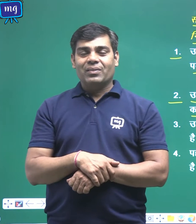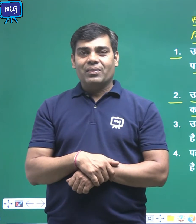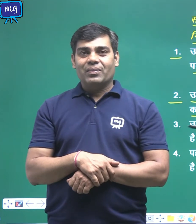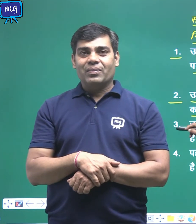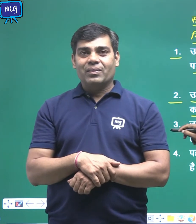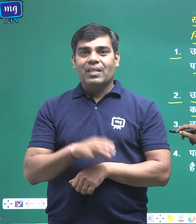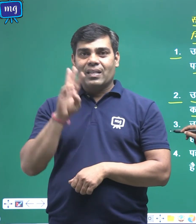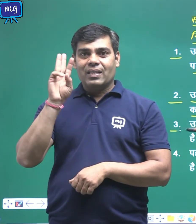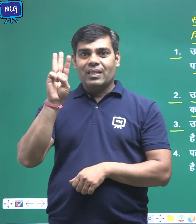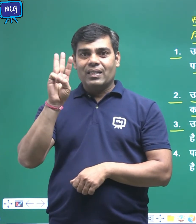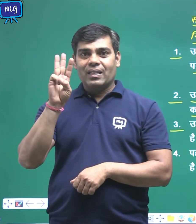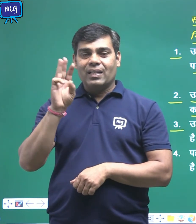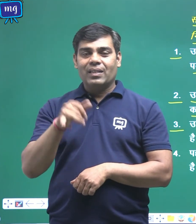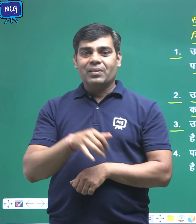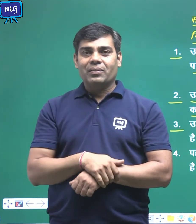तीसरा है,